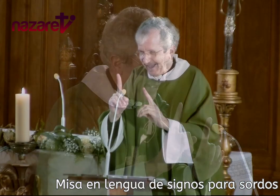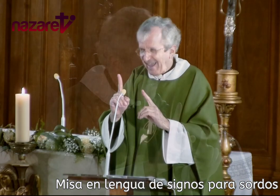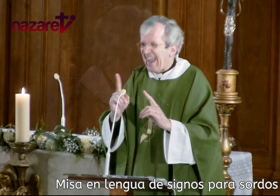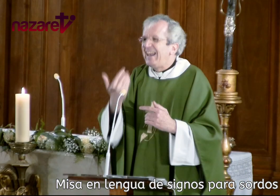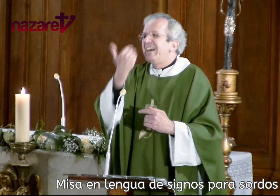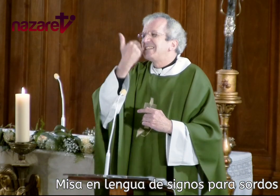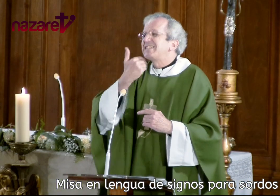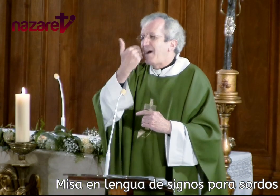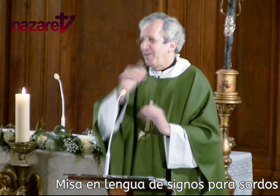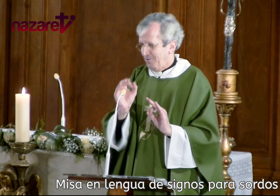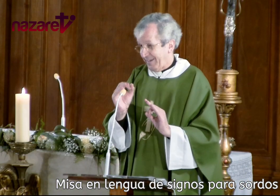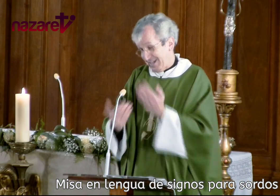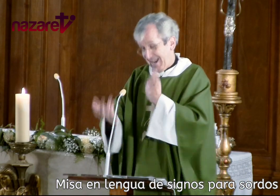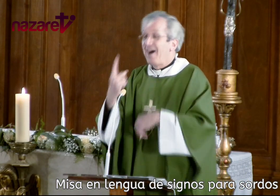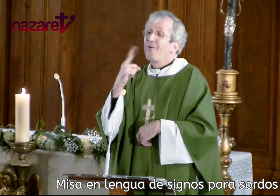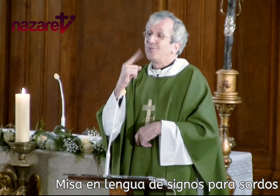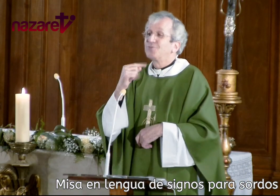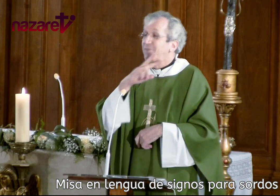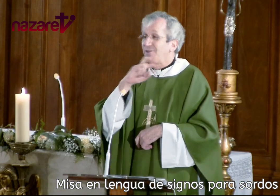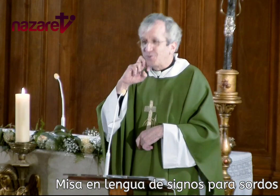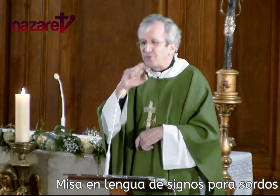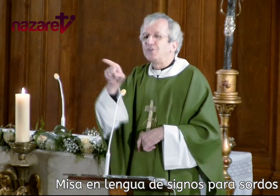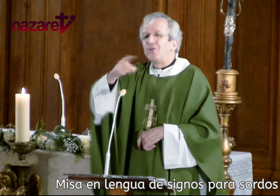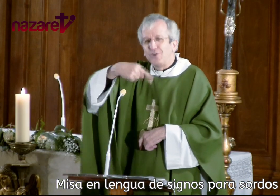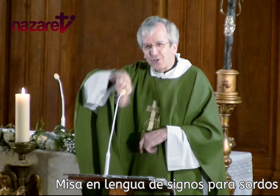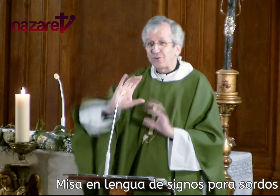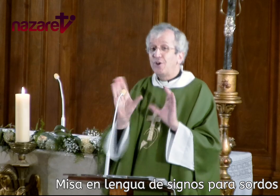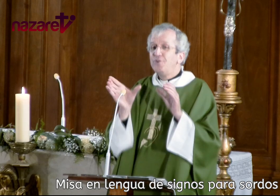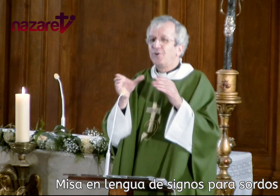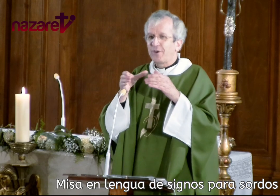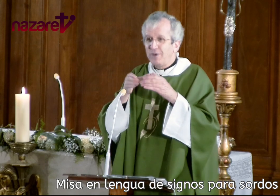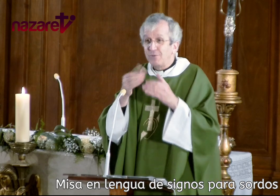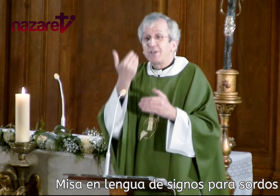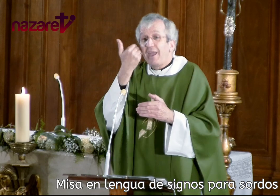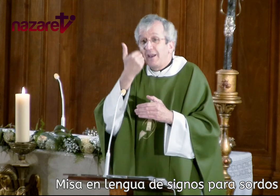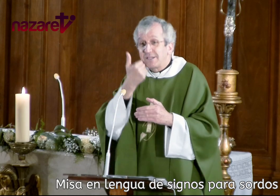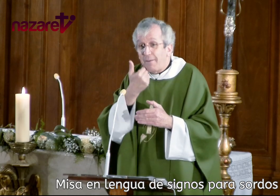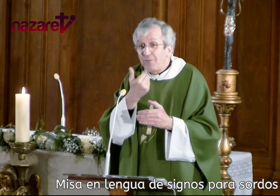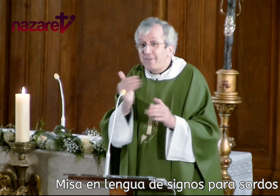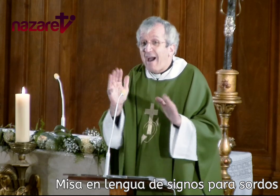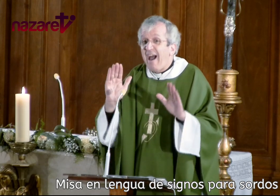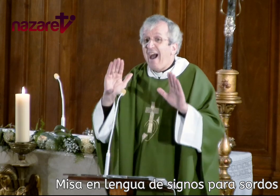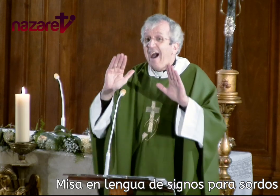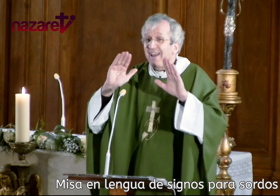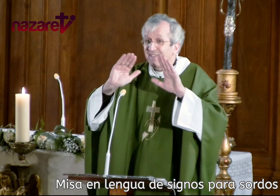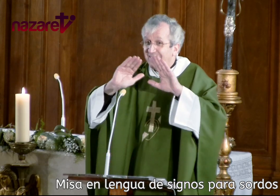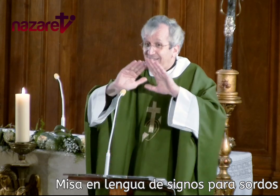el sábado que es la costumbre de los judíos y no nosotros nos reunimos el sábado ya al atardecer